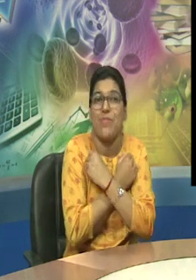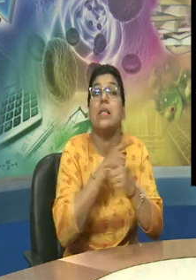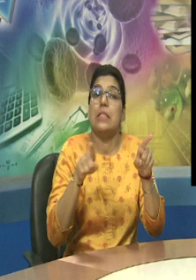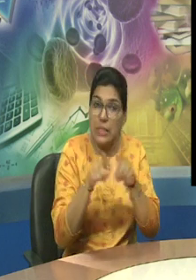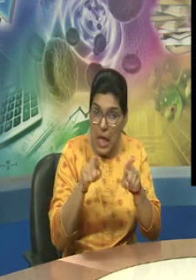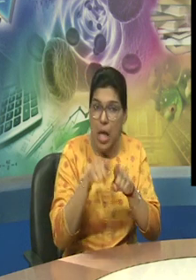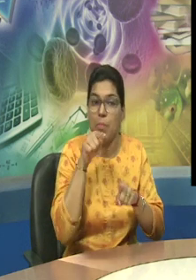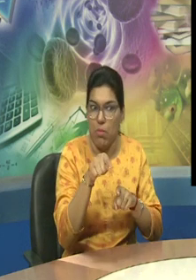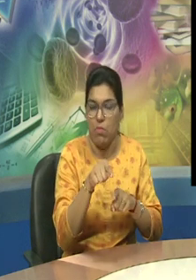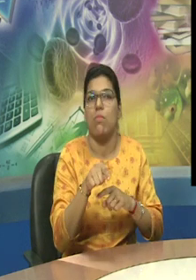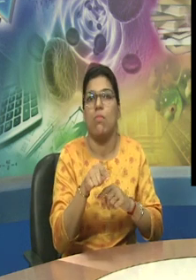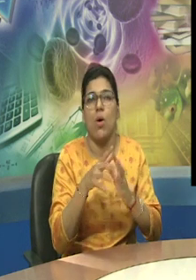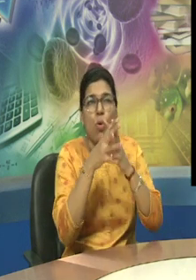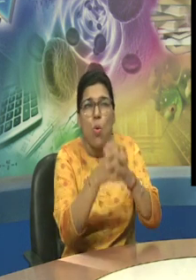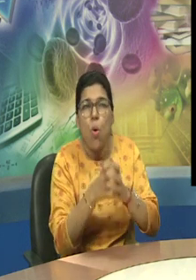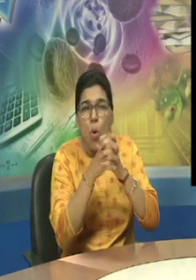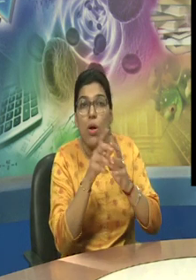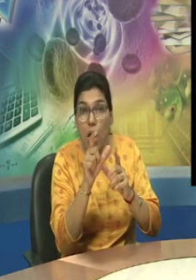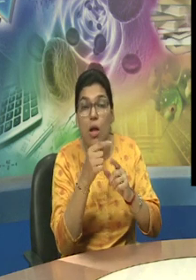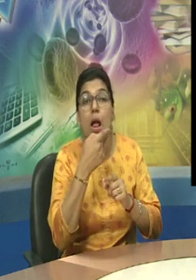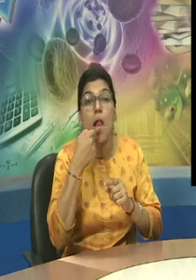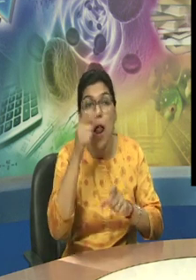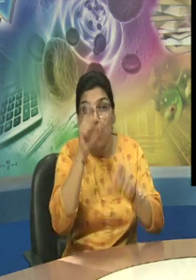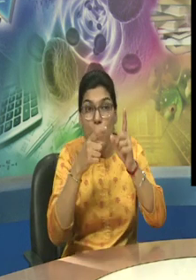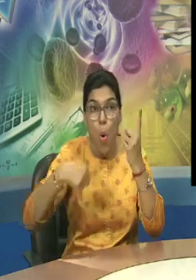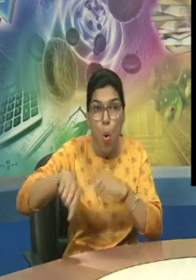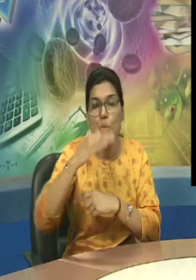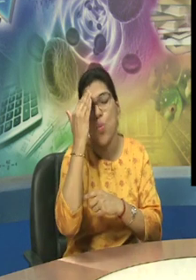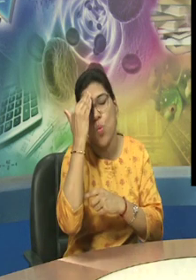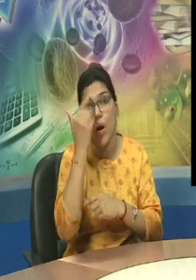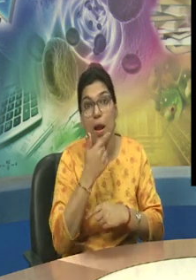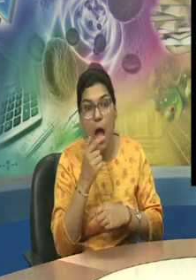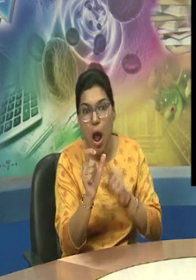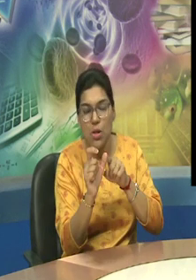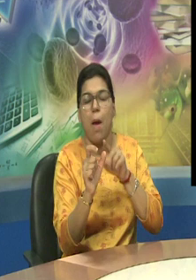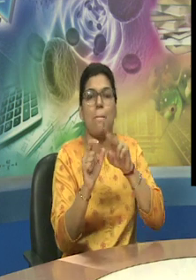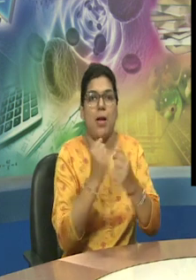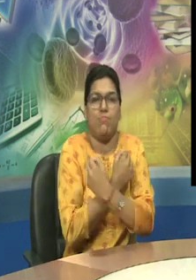लाल रंग प्रेम और